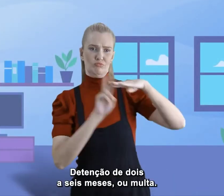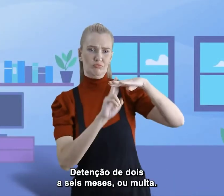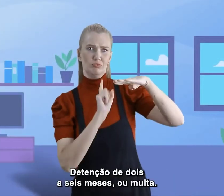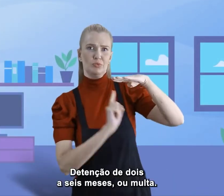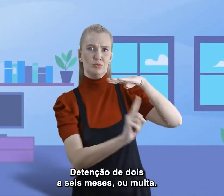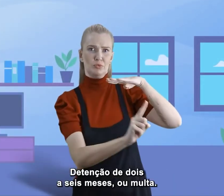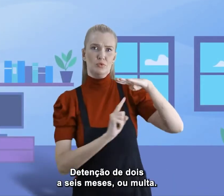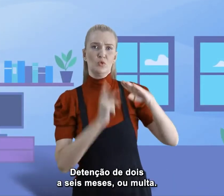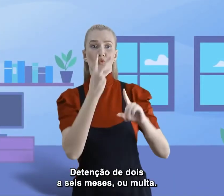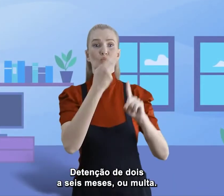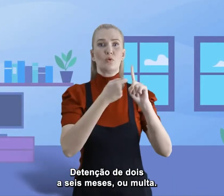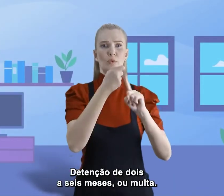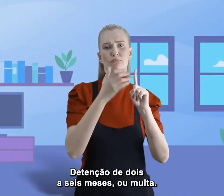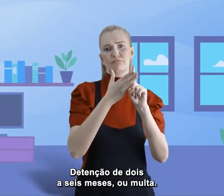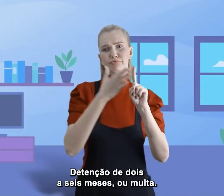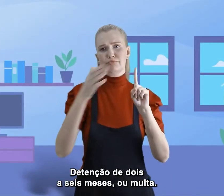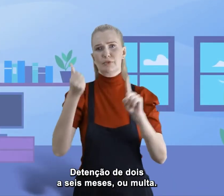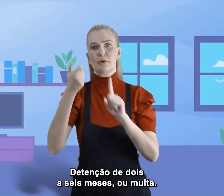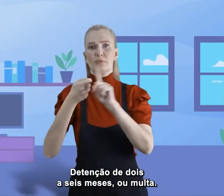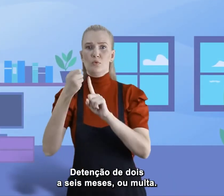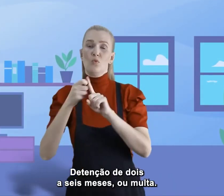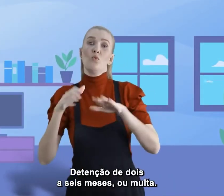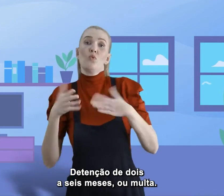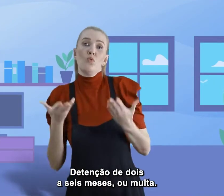detenção de 2 a 6 meses ou multa.